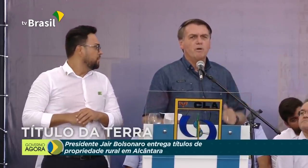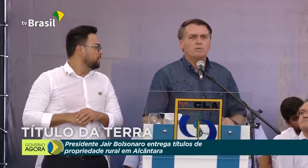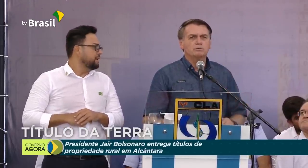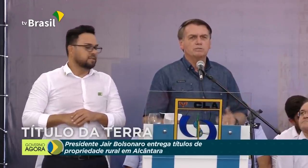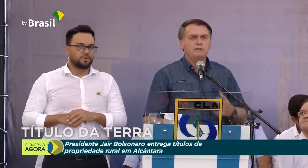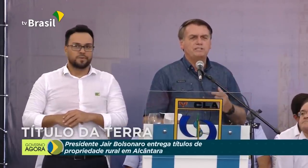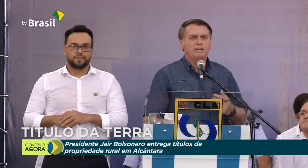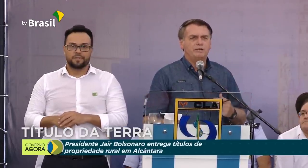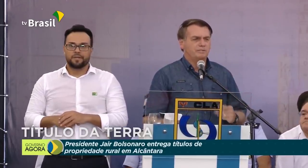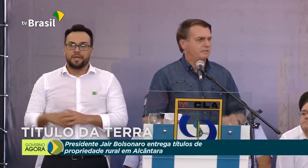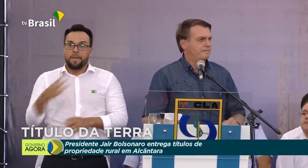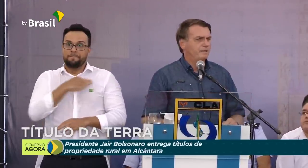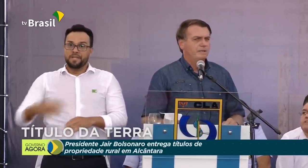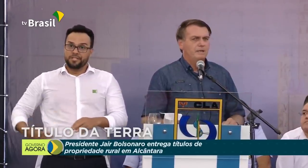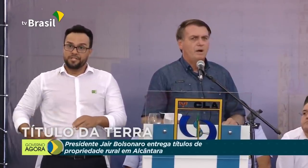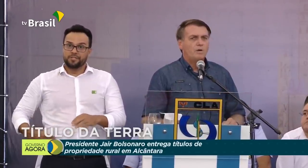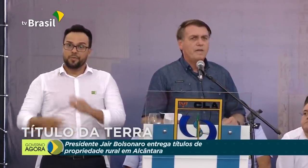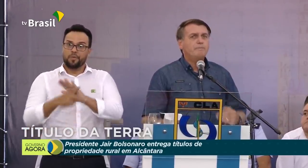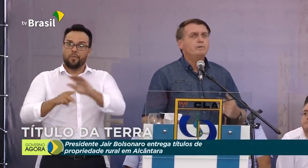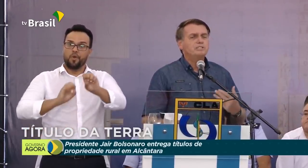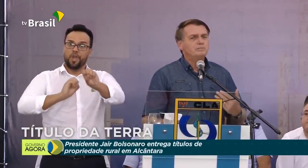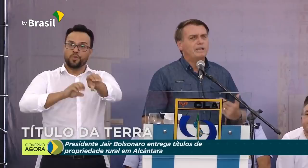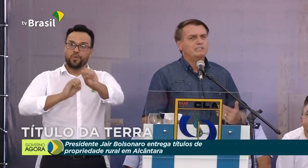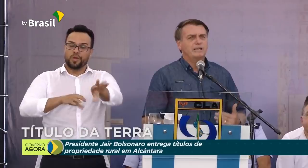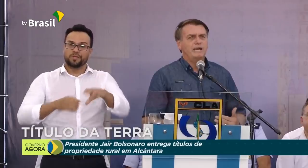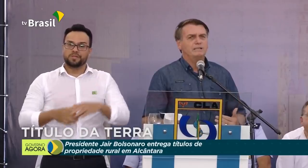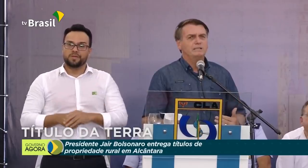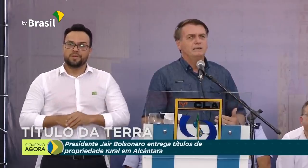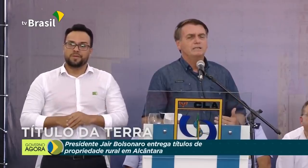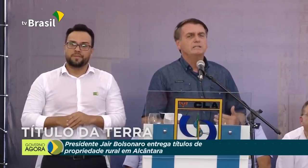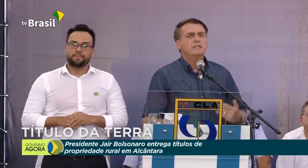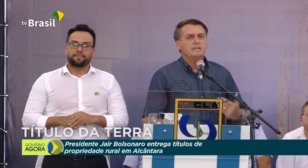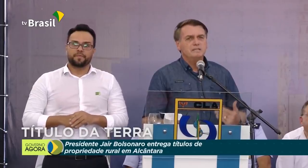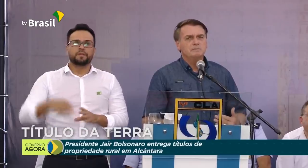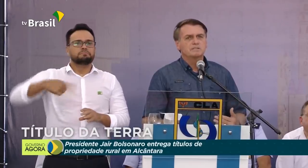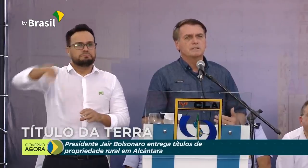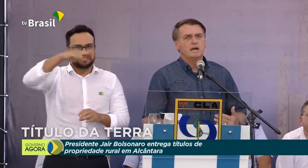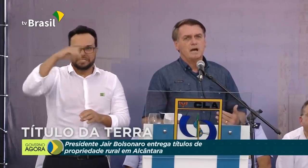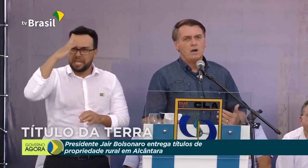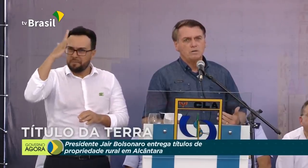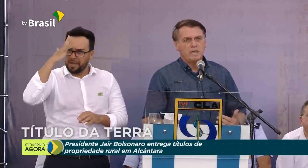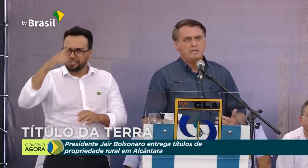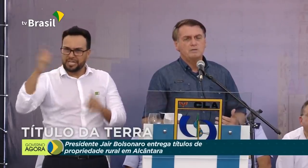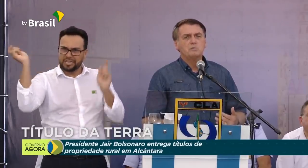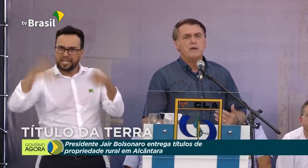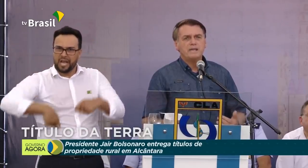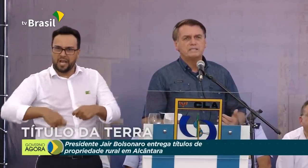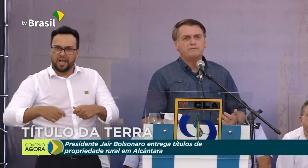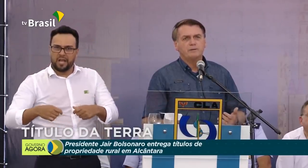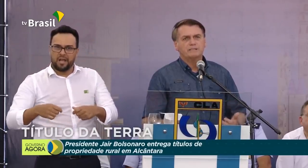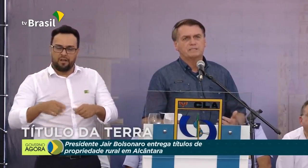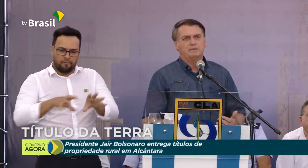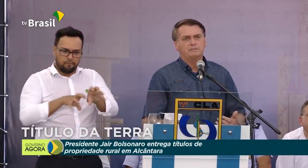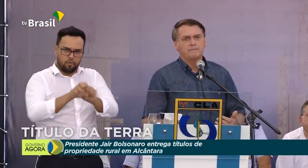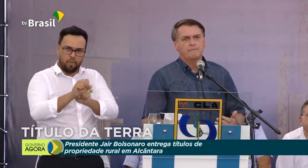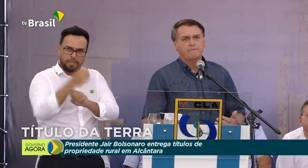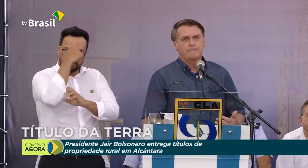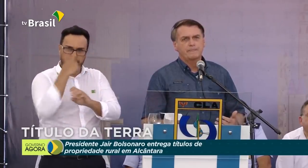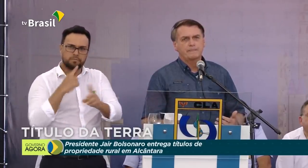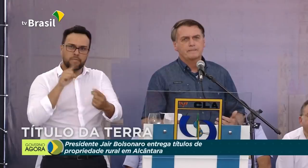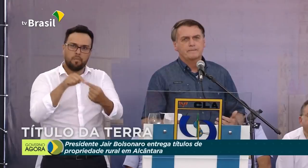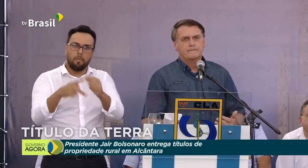um pouco dos 20 anos. Alguém podia imaginar que teríamos alguém com esta formação